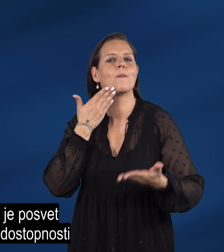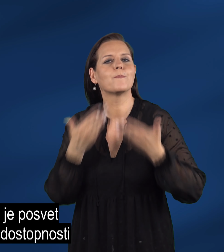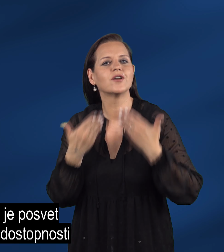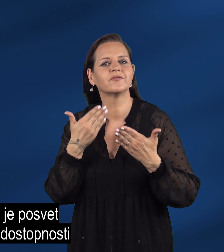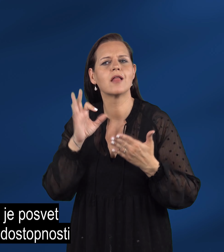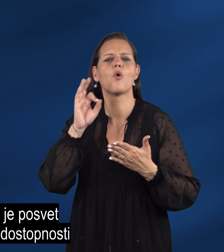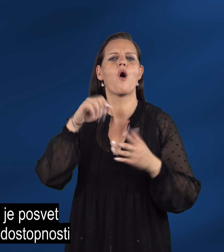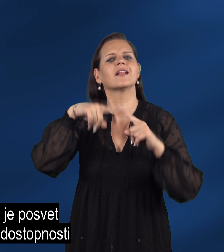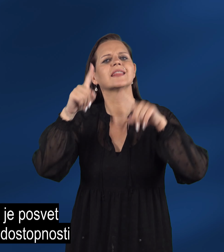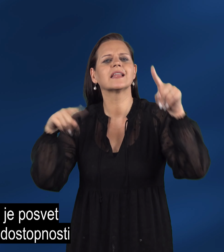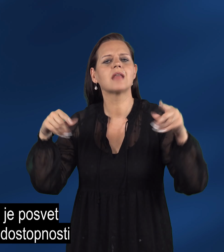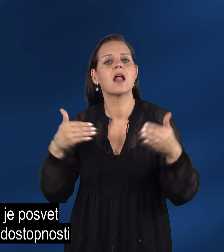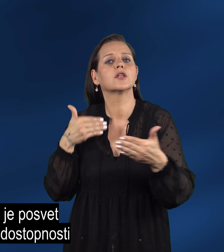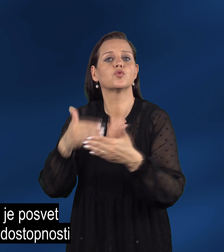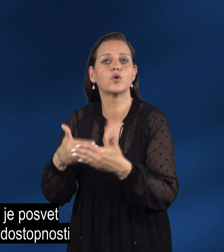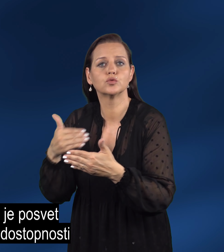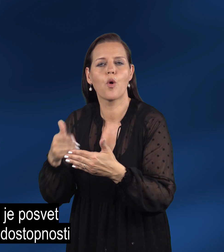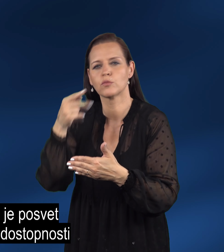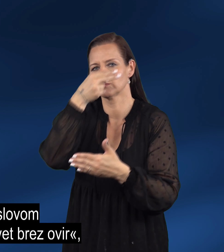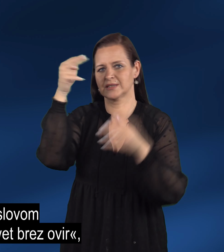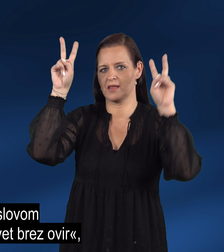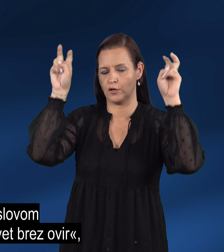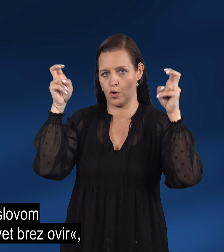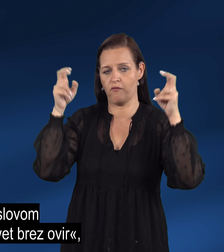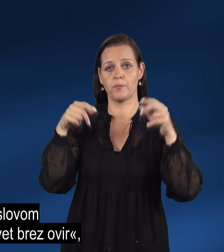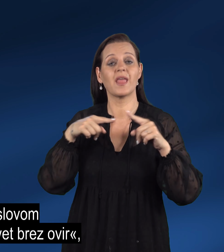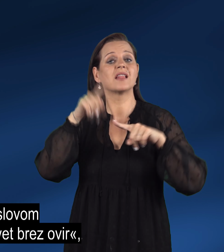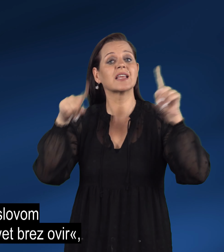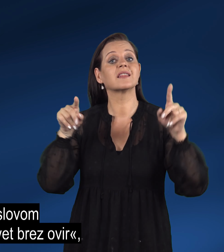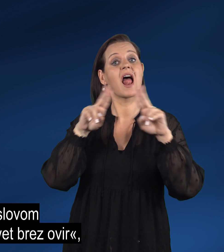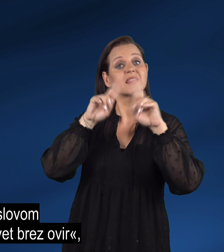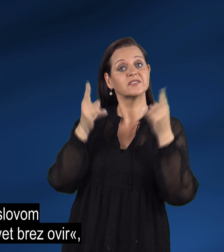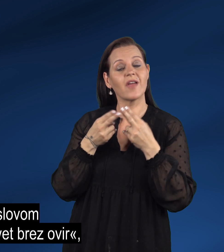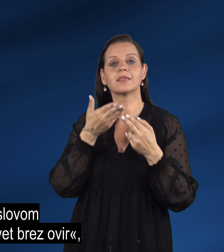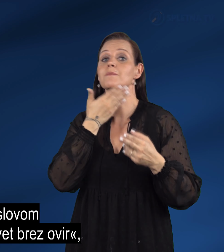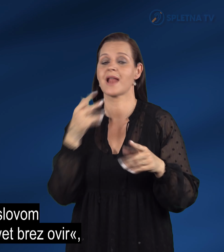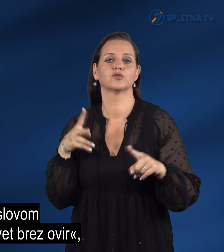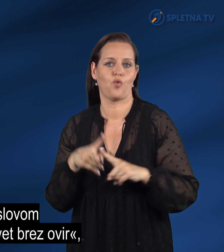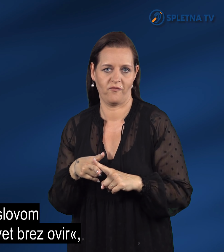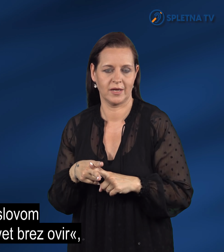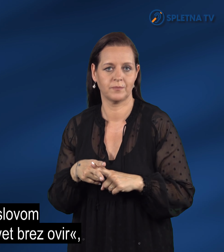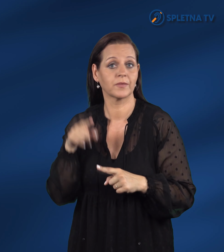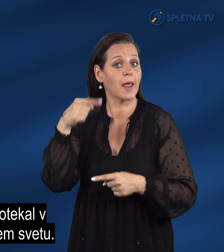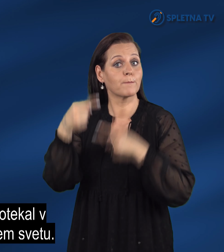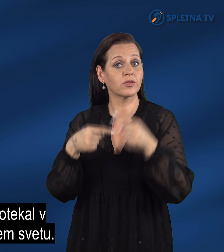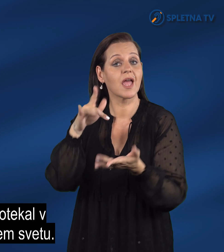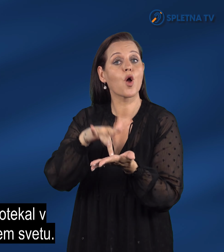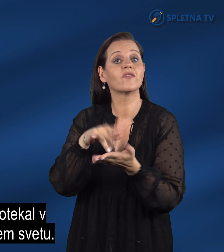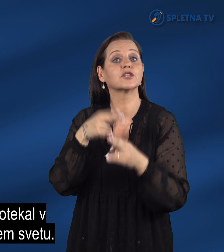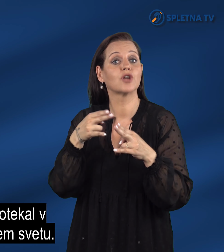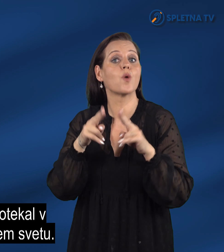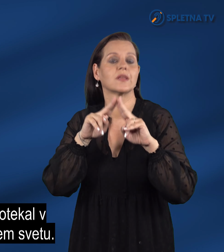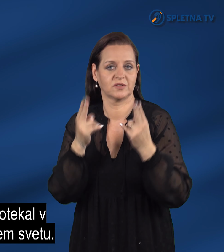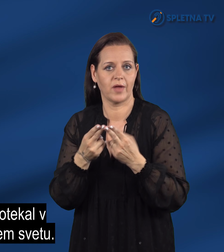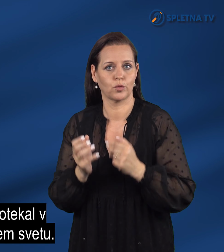Za nami je posvet o digitalni dostopnosti z naslovom Digitalni svet brez ovir, ki je potekal